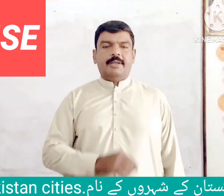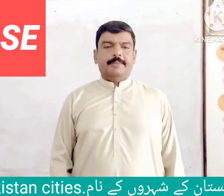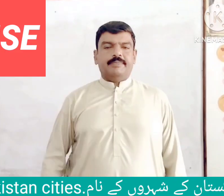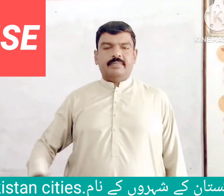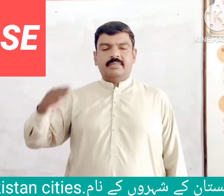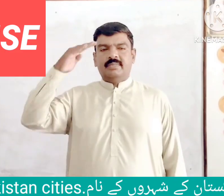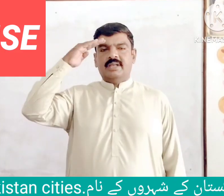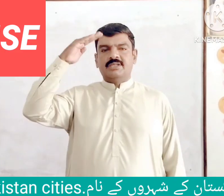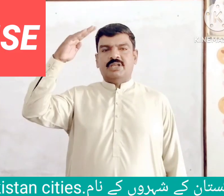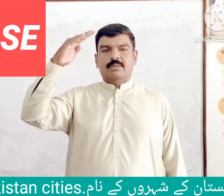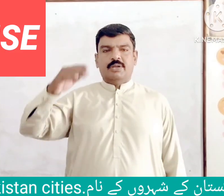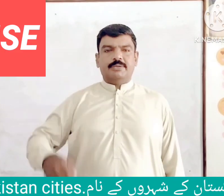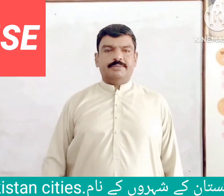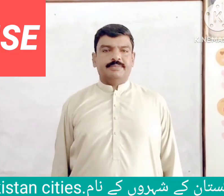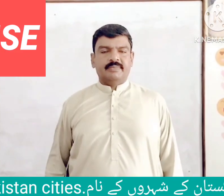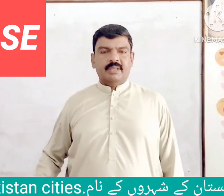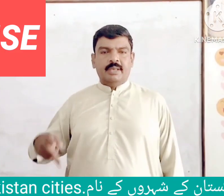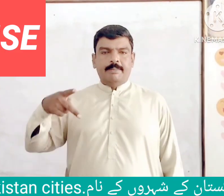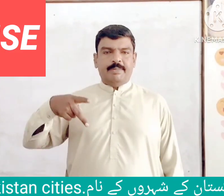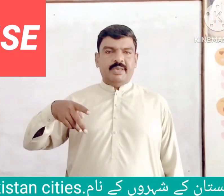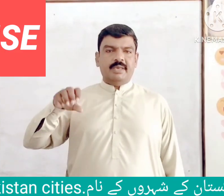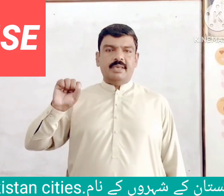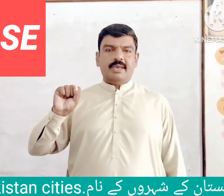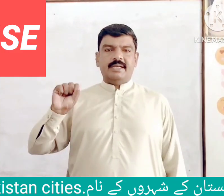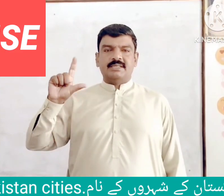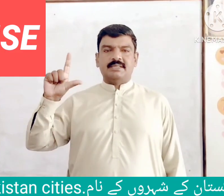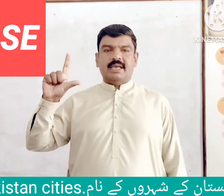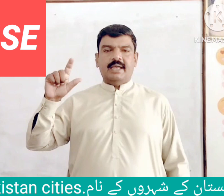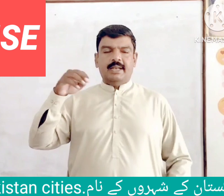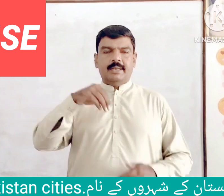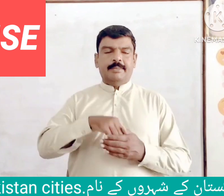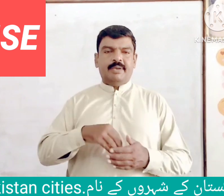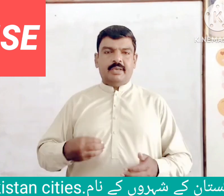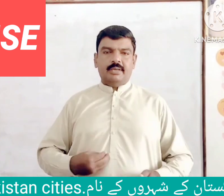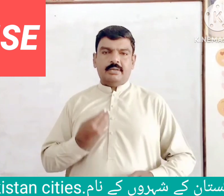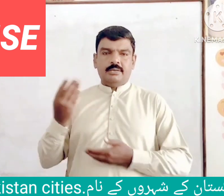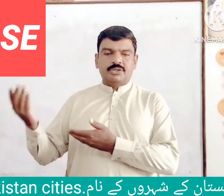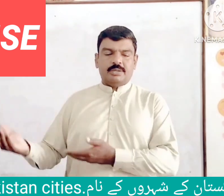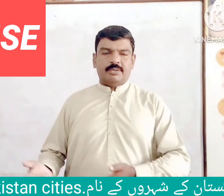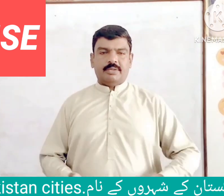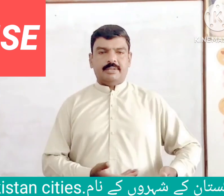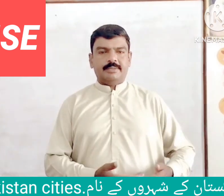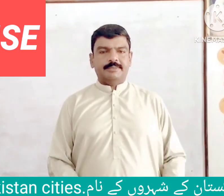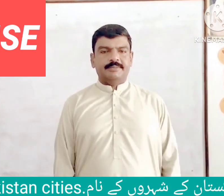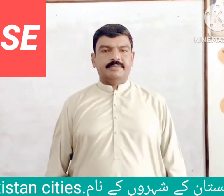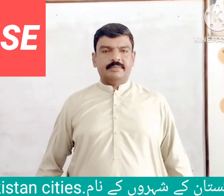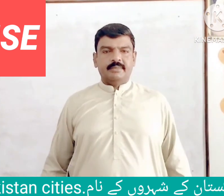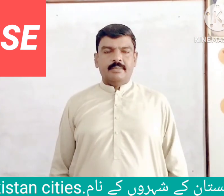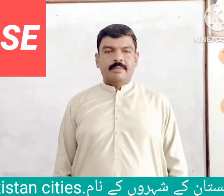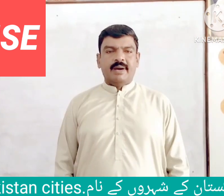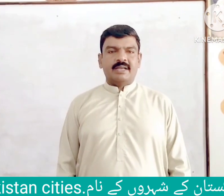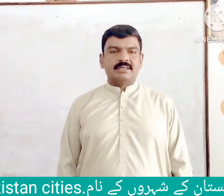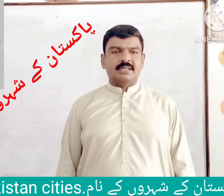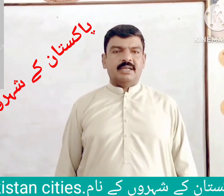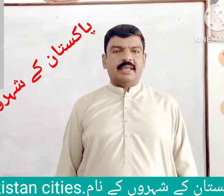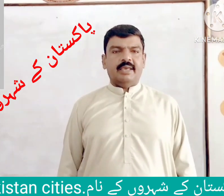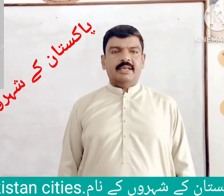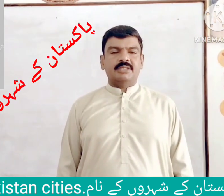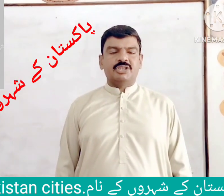बिस्मिल्लाहिर्रहमानिर्रहीम। अस्सलाम वालेकुम। PSL में खुश आमदीद। पाकिस्तान के